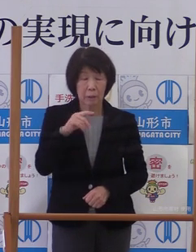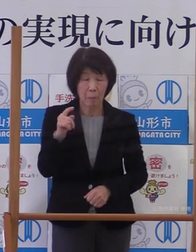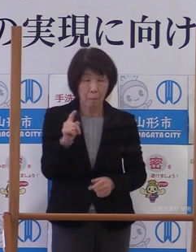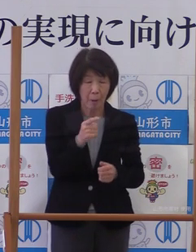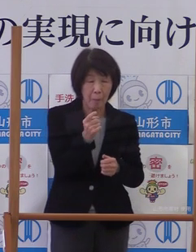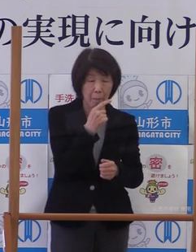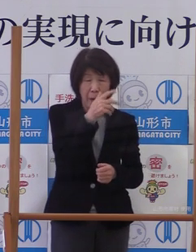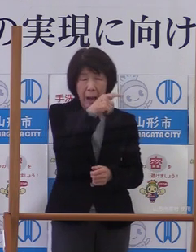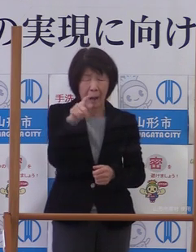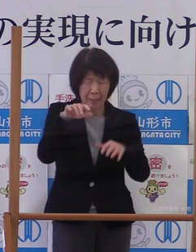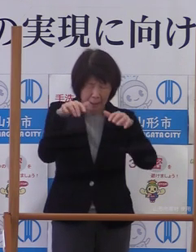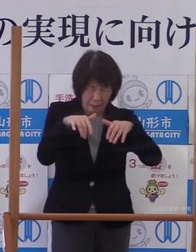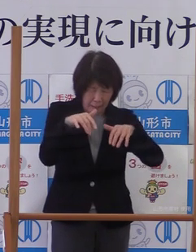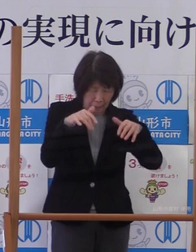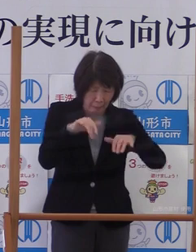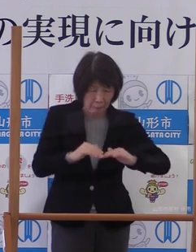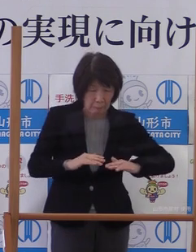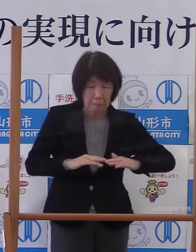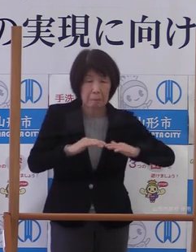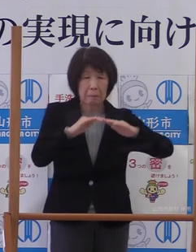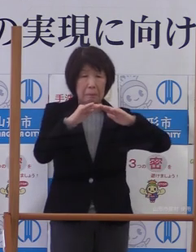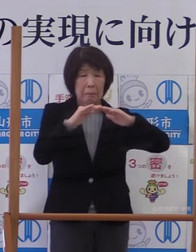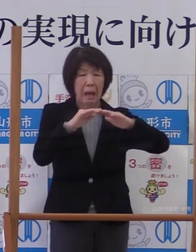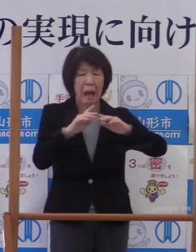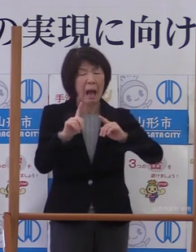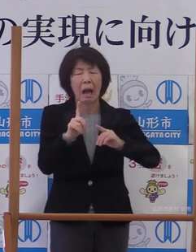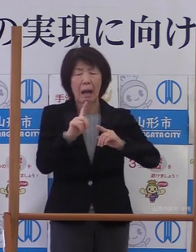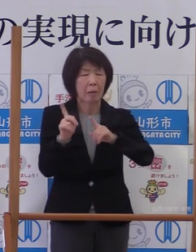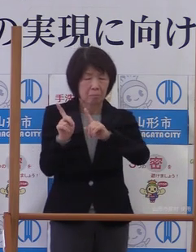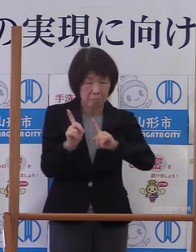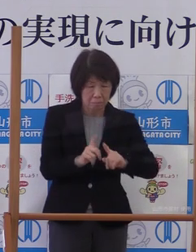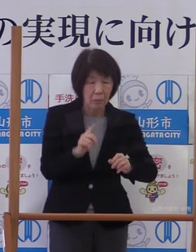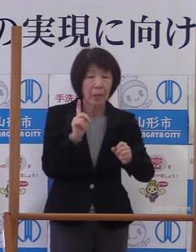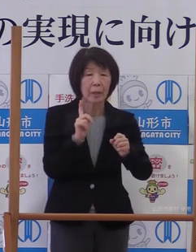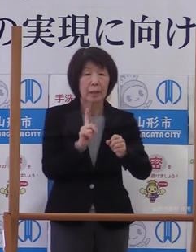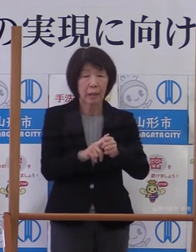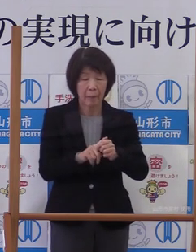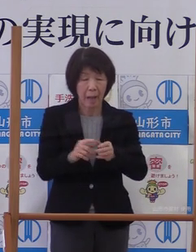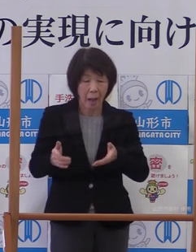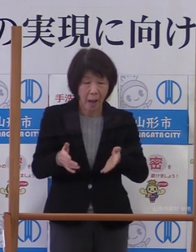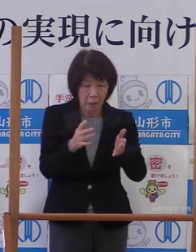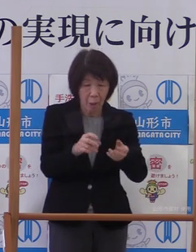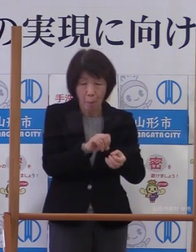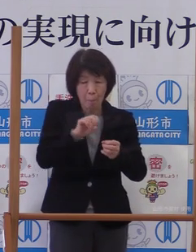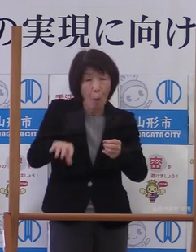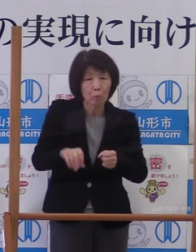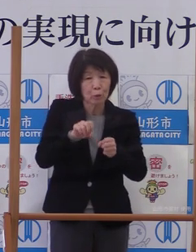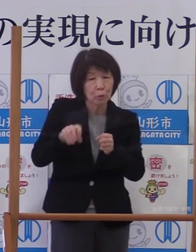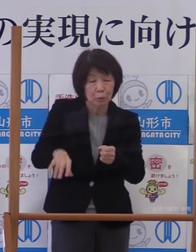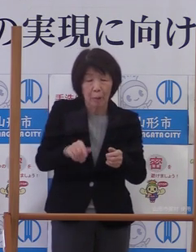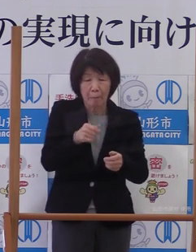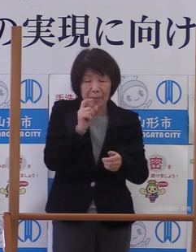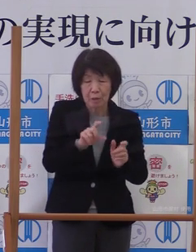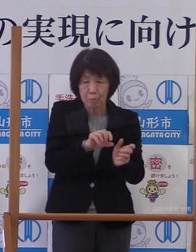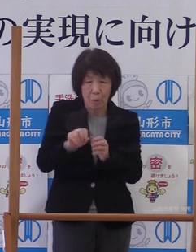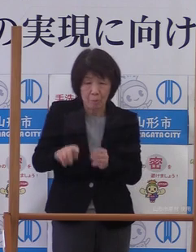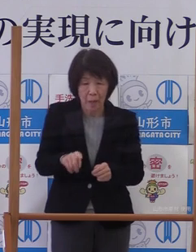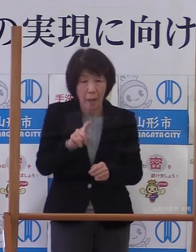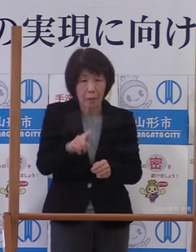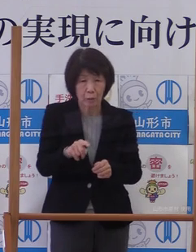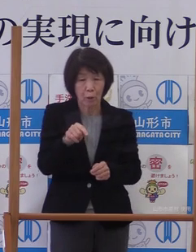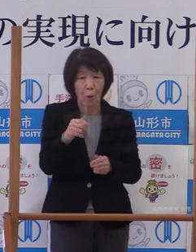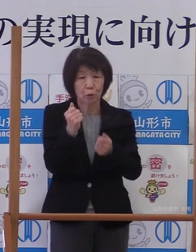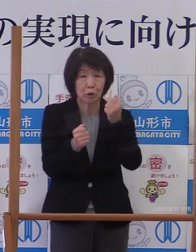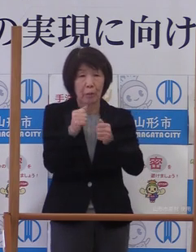する大雨による浸水被害の軽減を図るため、排水ポンプ車の導入にあたり、その車庫建設